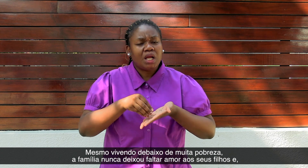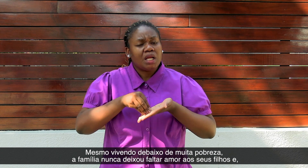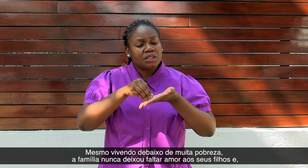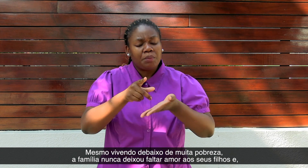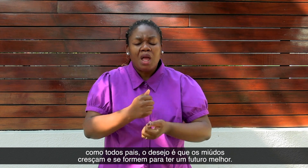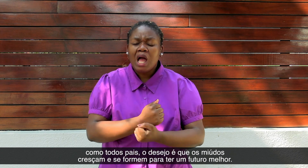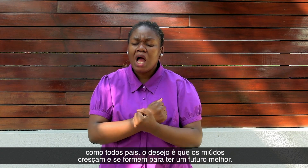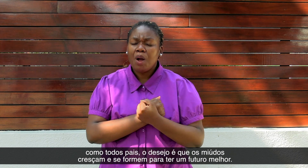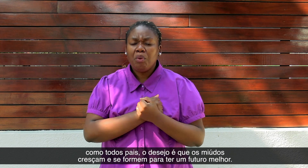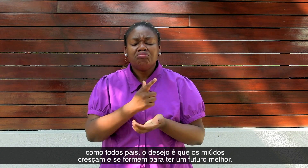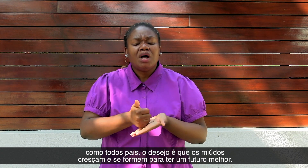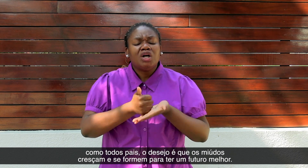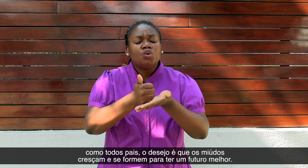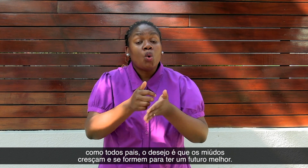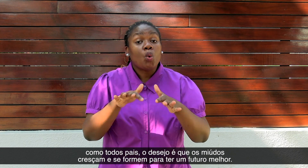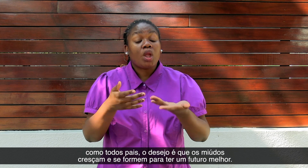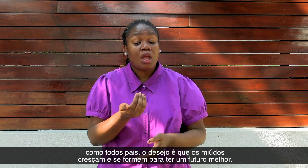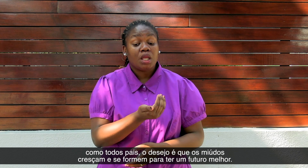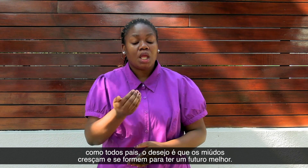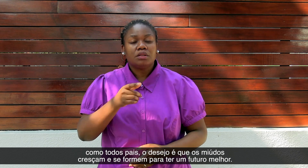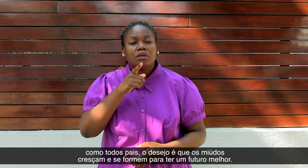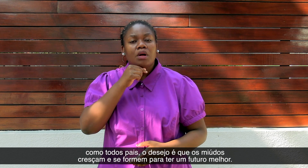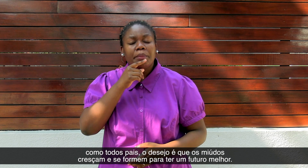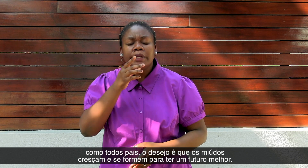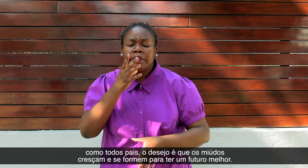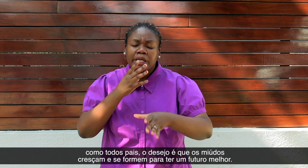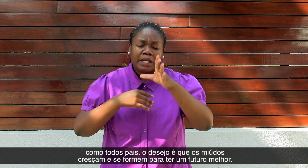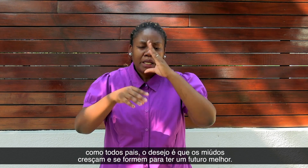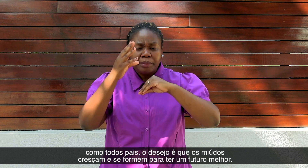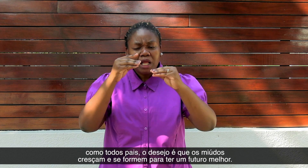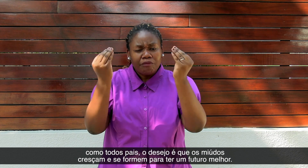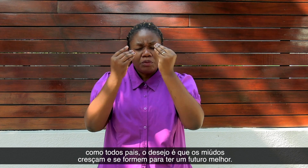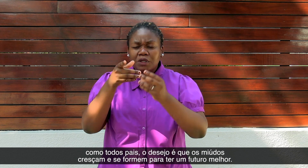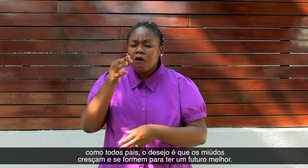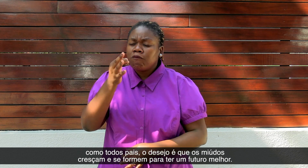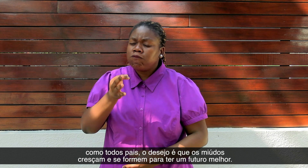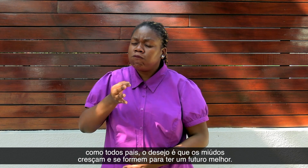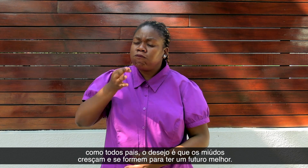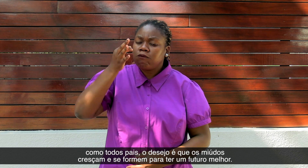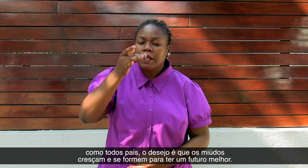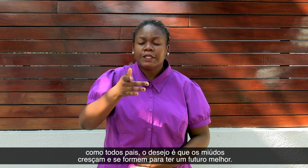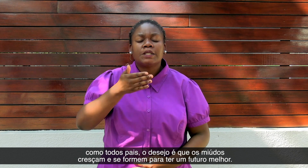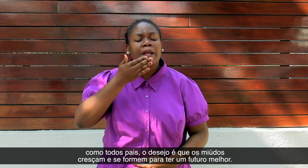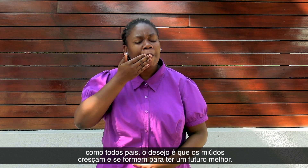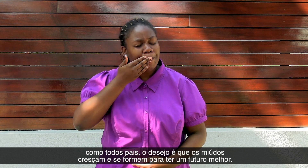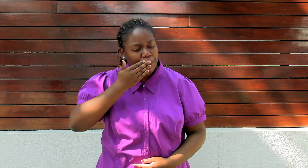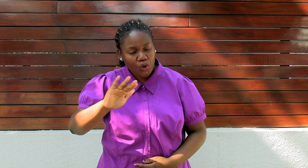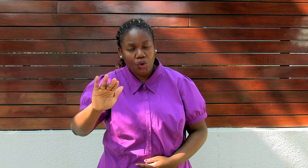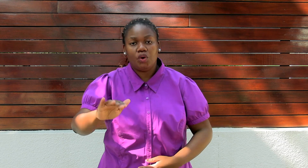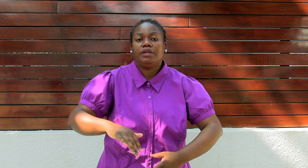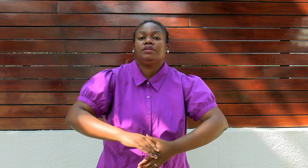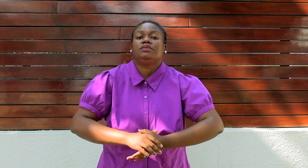deixou faltar amor aos seus filhos. E como todos os pais, o desejo é que os miúdos cresçam e se formem para ter um futuro melhor.